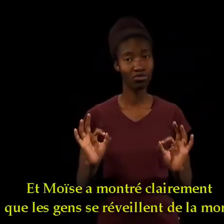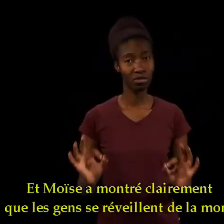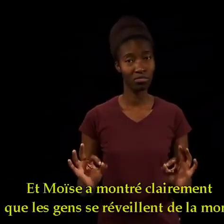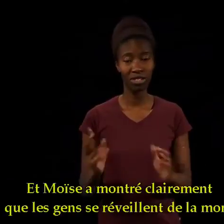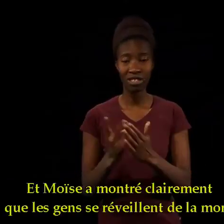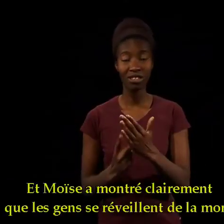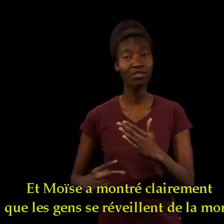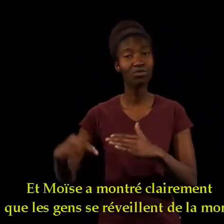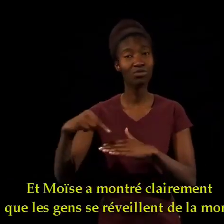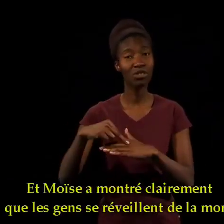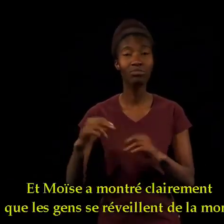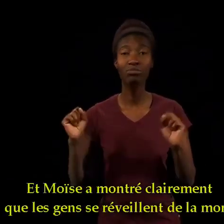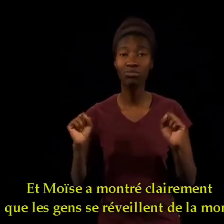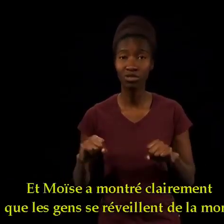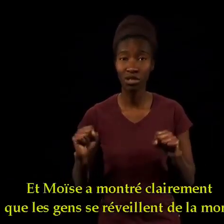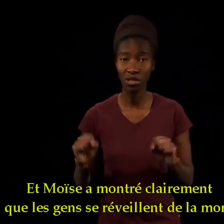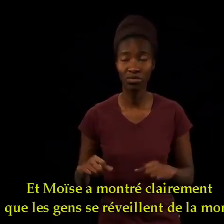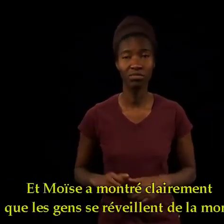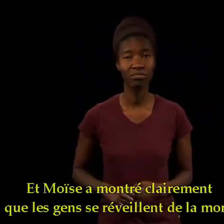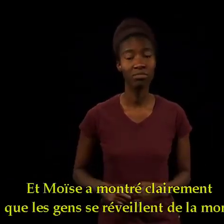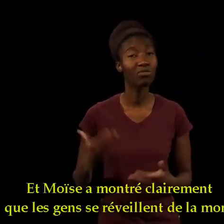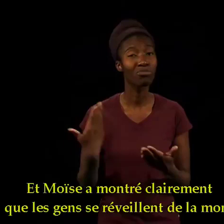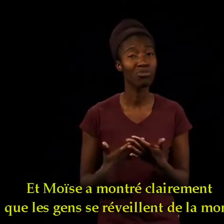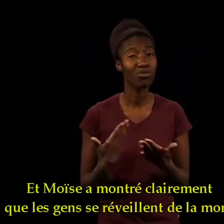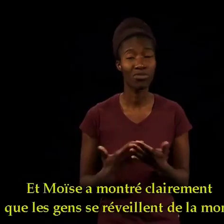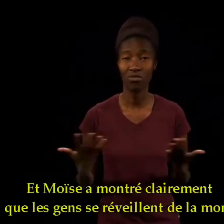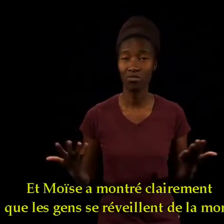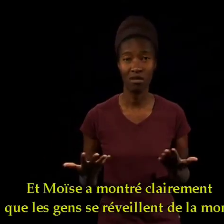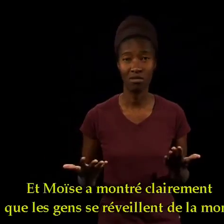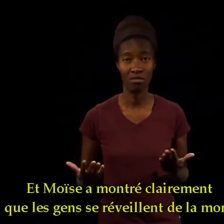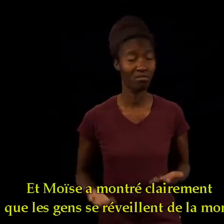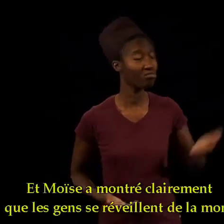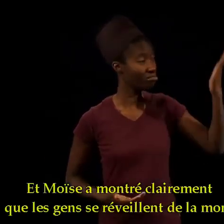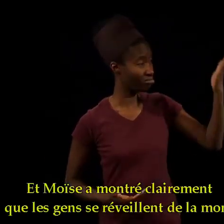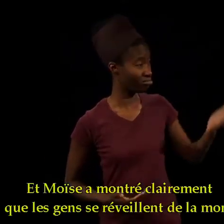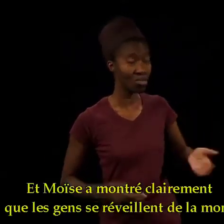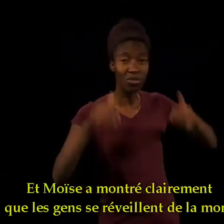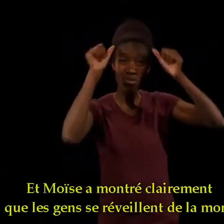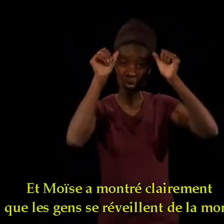Et Moïse a montré clairement que les gens se réveillent de la mort.